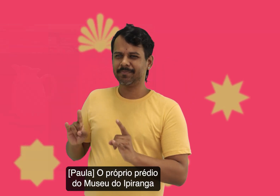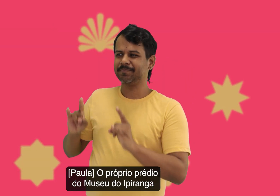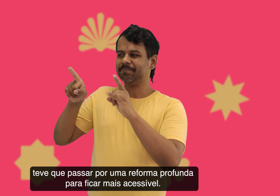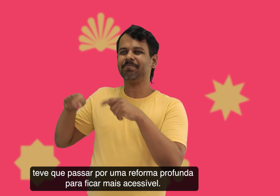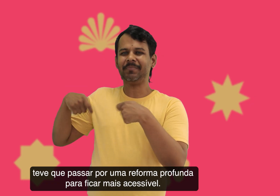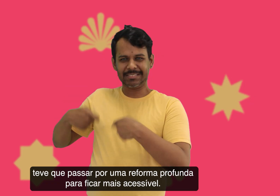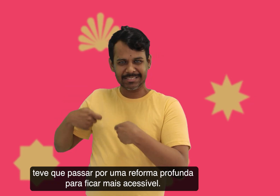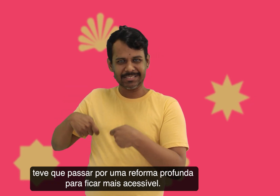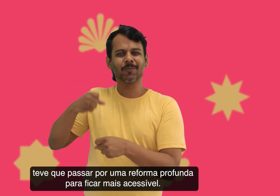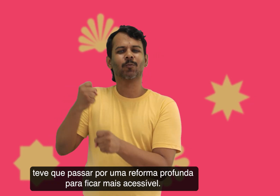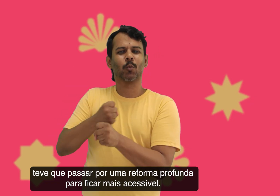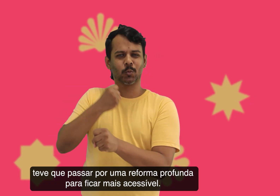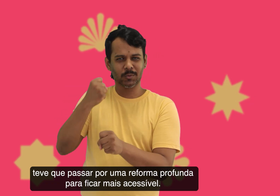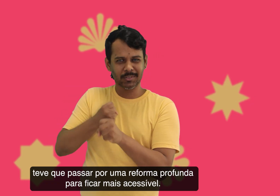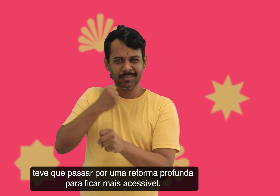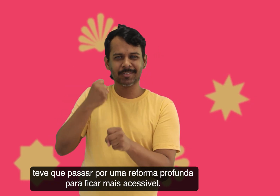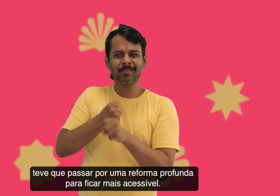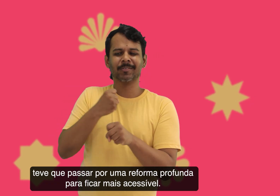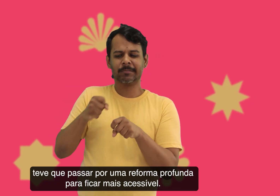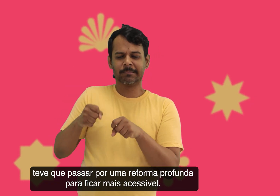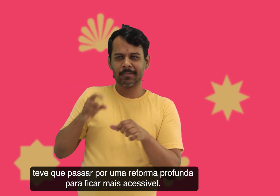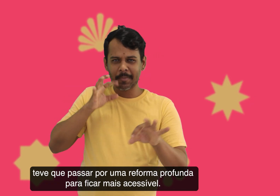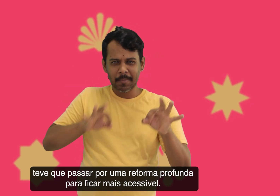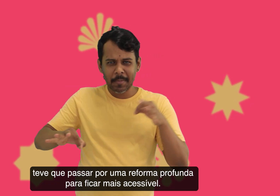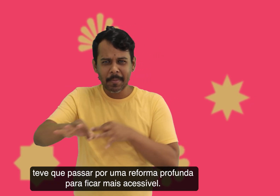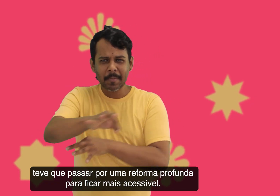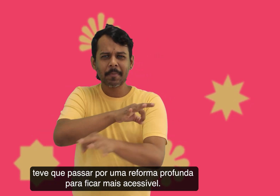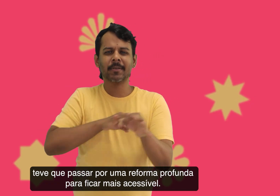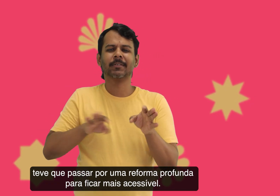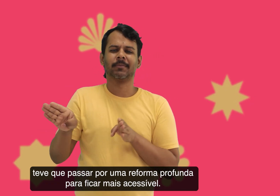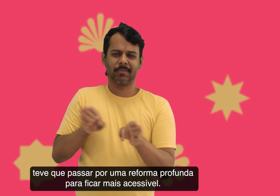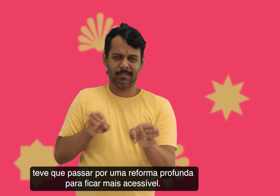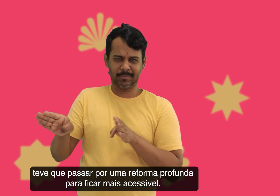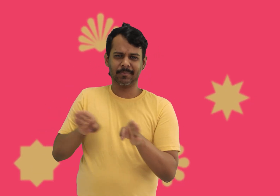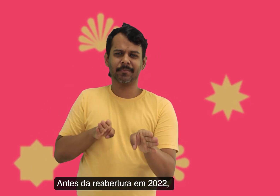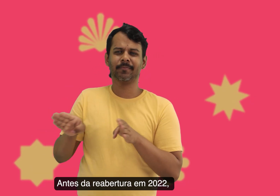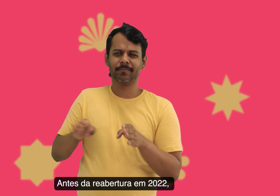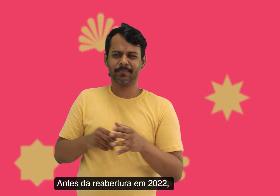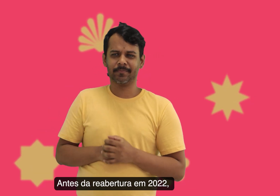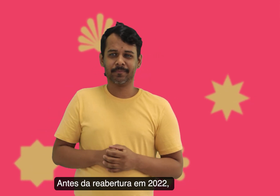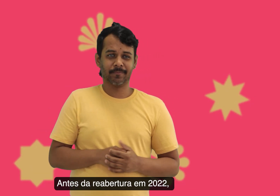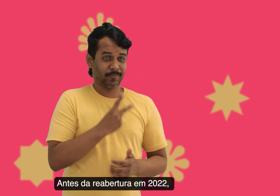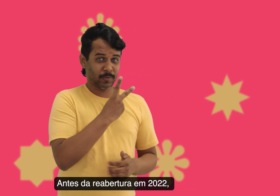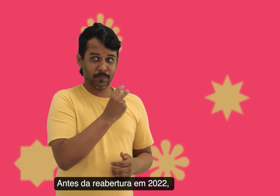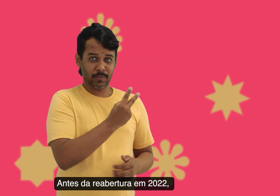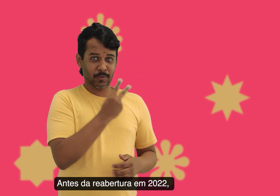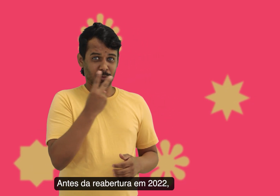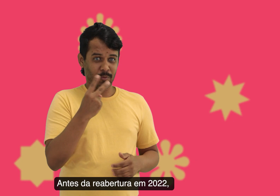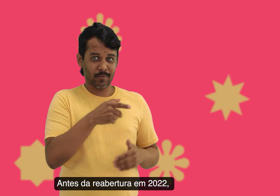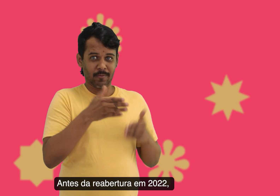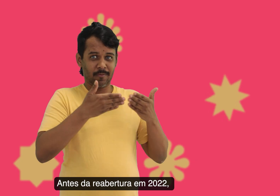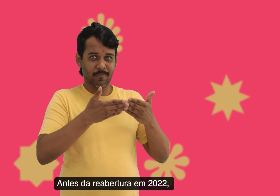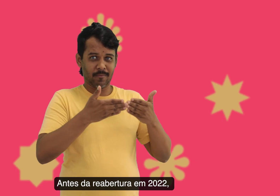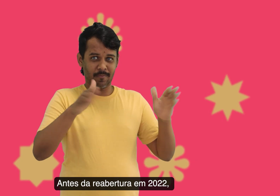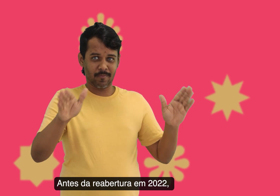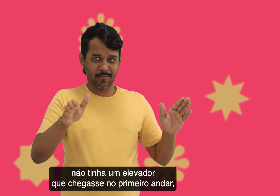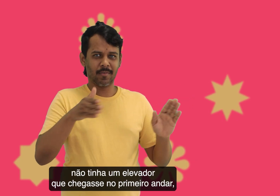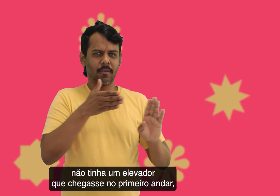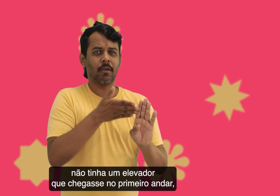do Ipiranga teve que passar por uma reforma profunda para ficar mais acessível. Antes da reabertura, em 2022, não